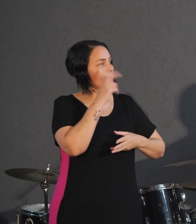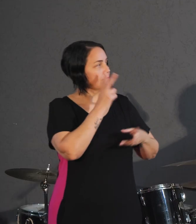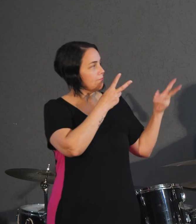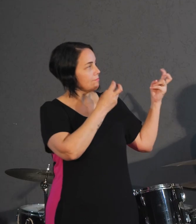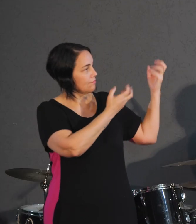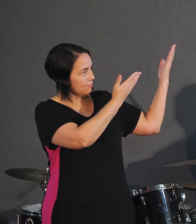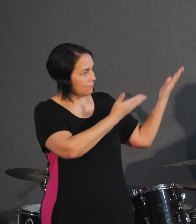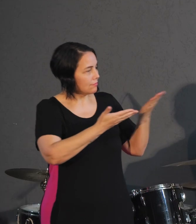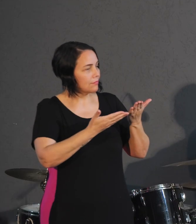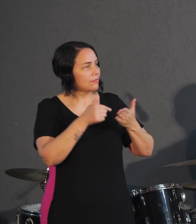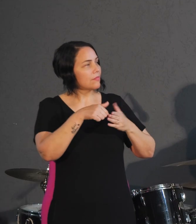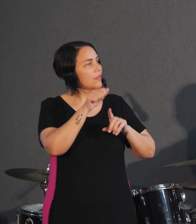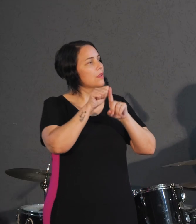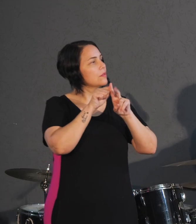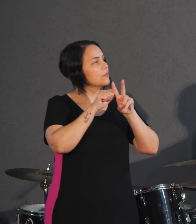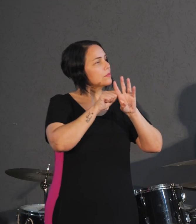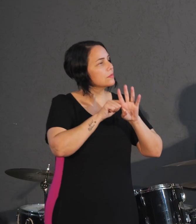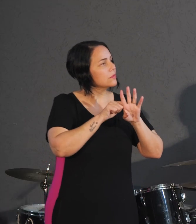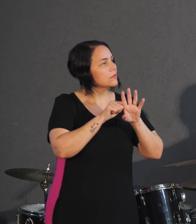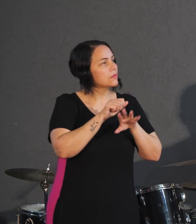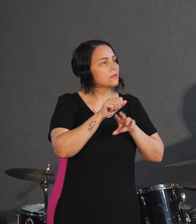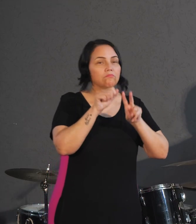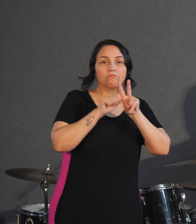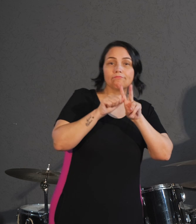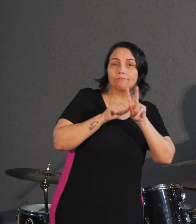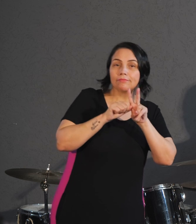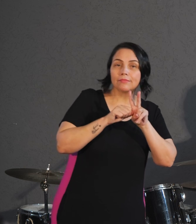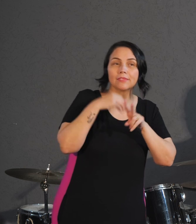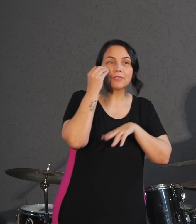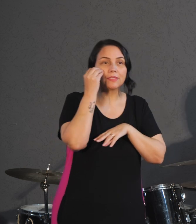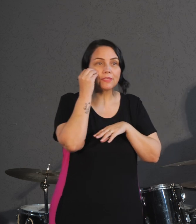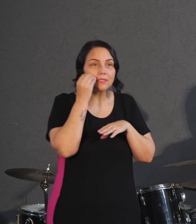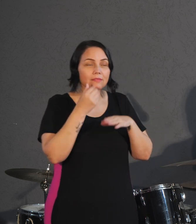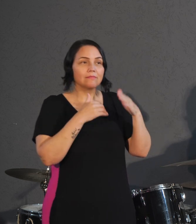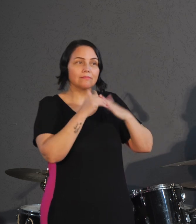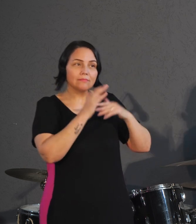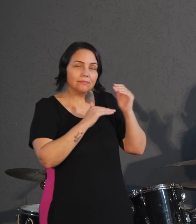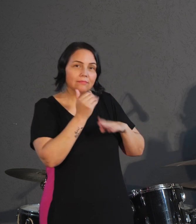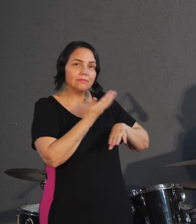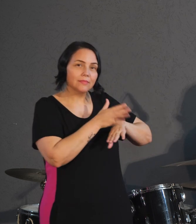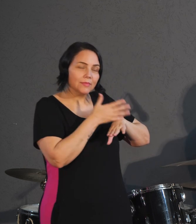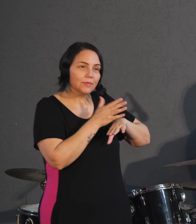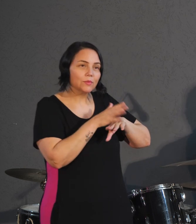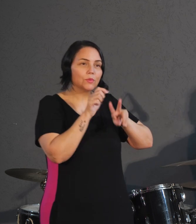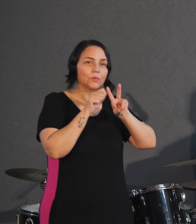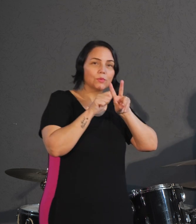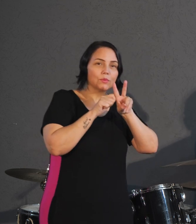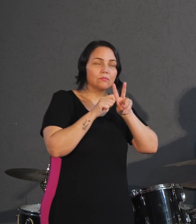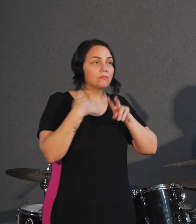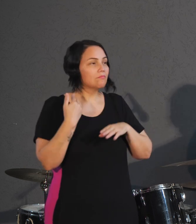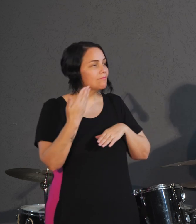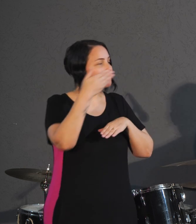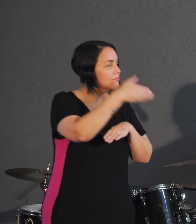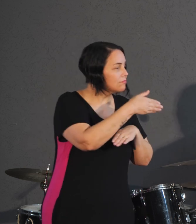vendo tocar aqui, faz quantos meses que a gente está? Dois meses de aula. Tá? Então todos eles aqui vieram sem tocar